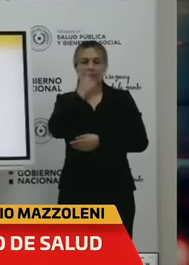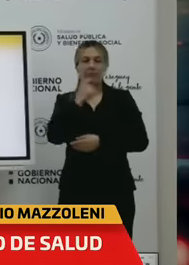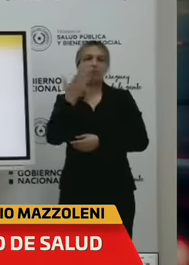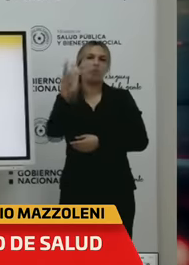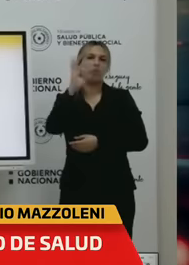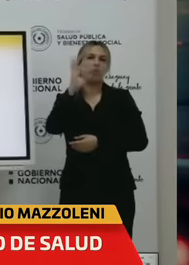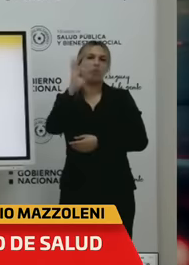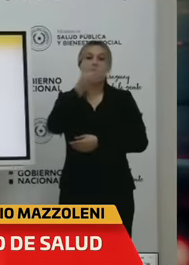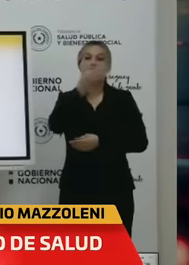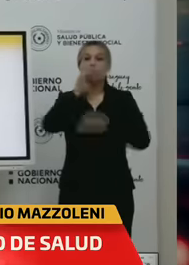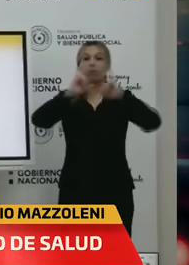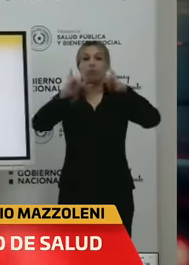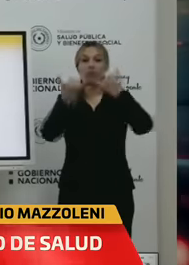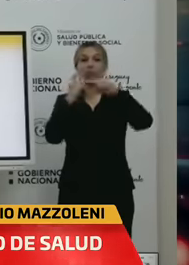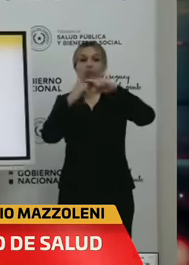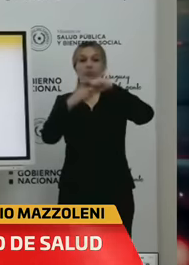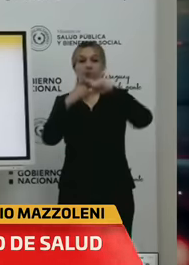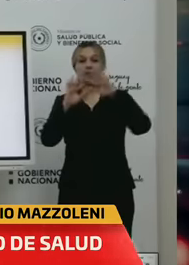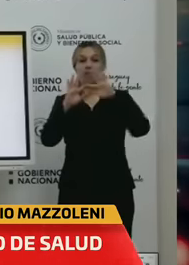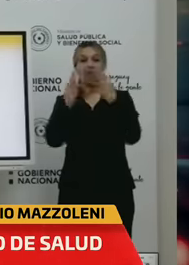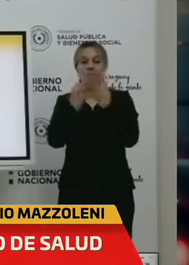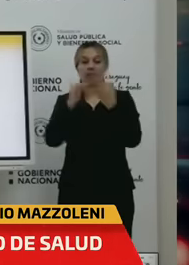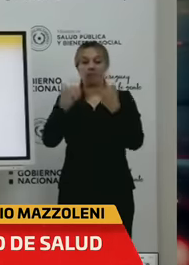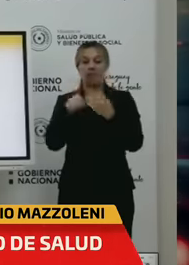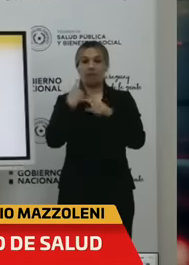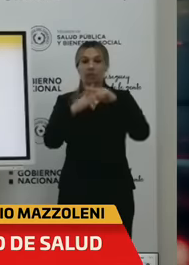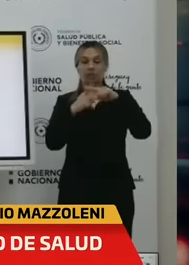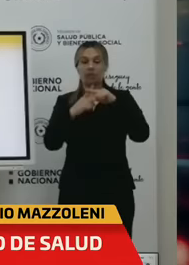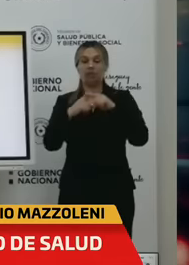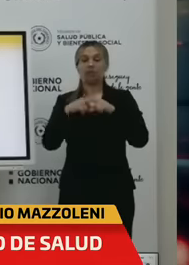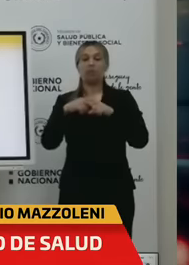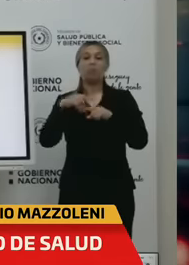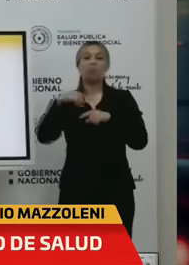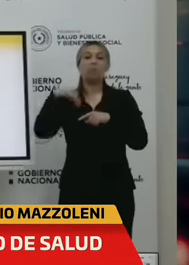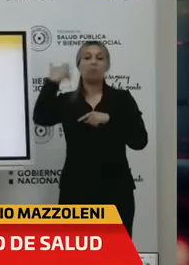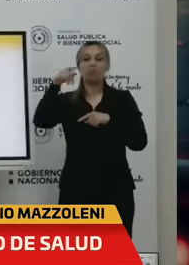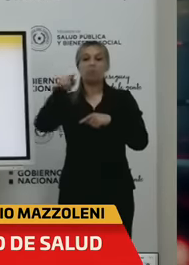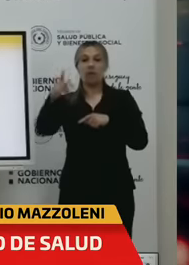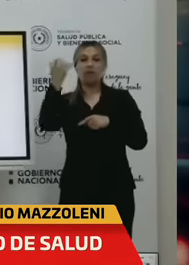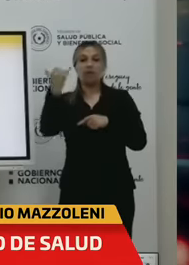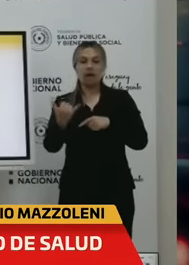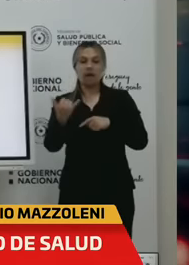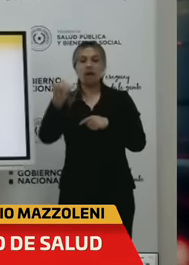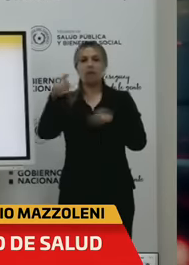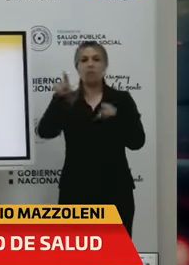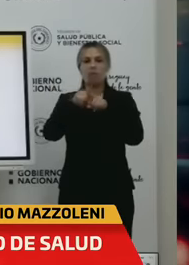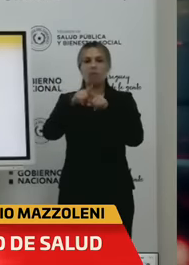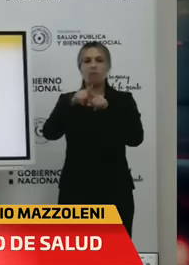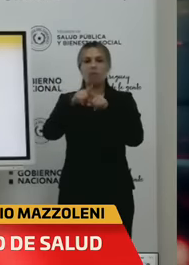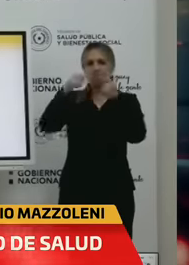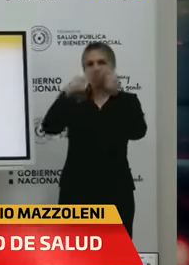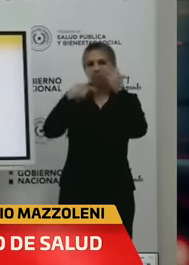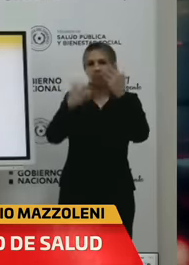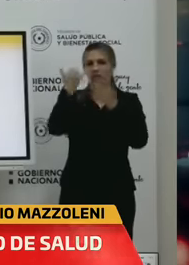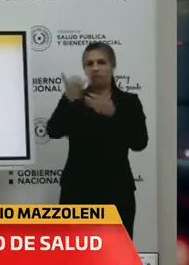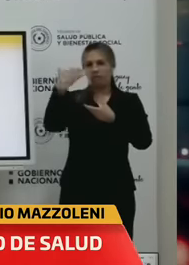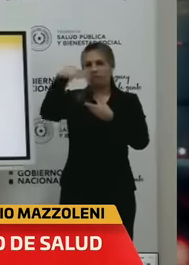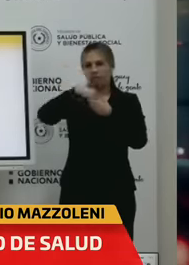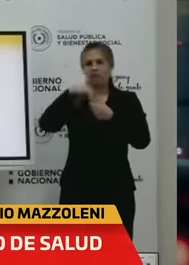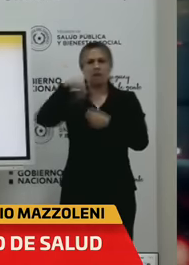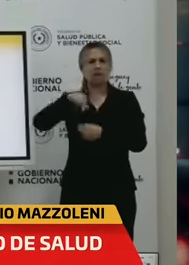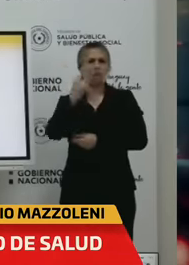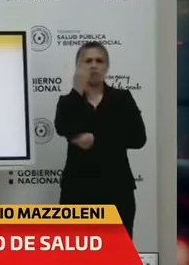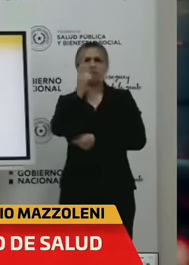que ya dio positivo en la familia y otro miembro que convive desarrolla síntomas, no solamente aquí, sino en ninguna